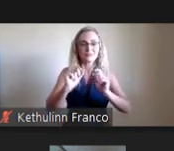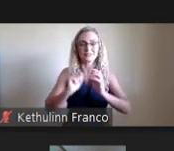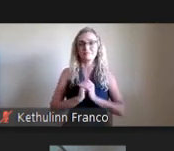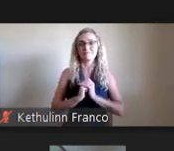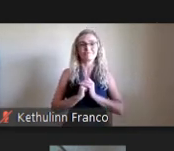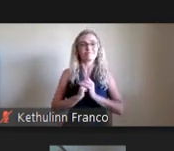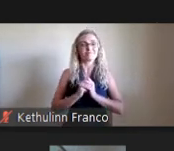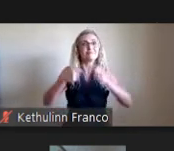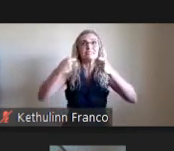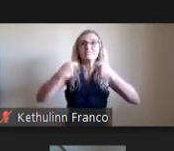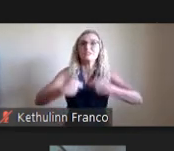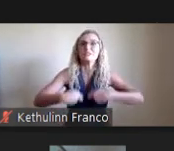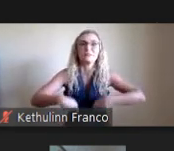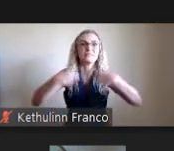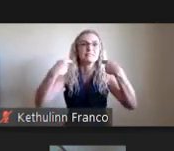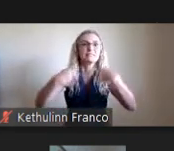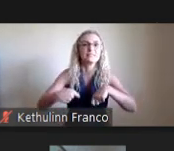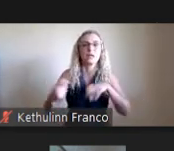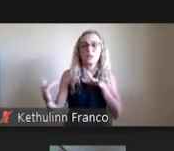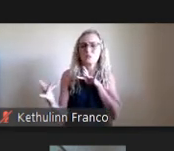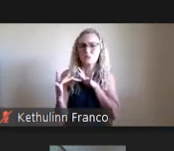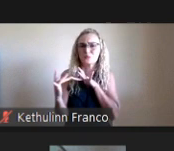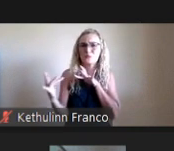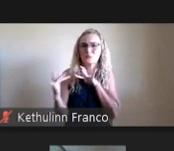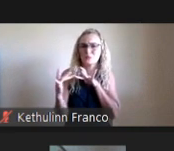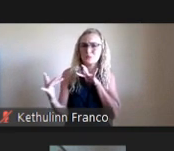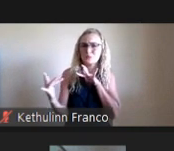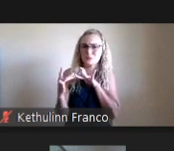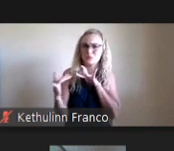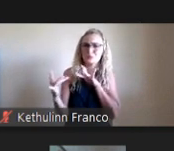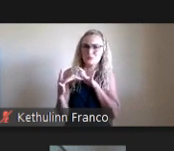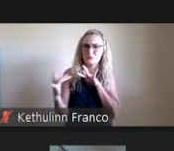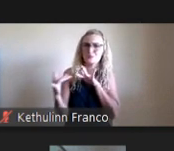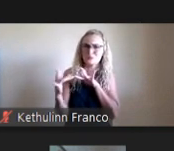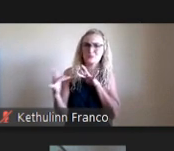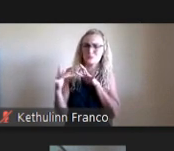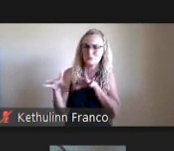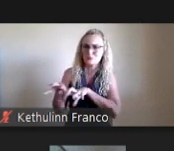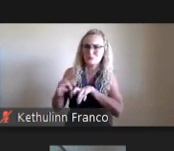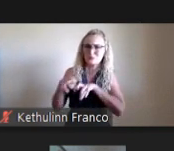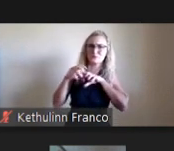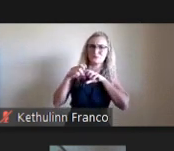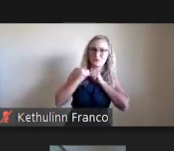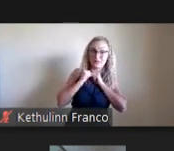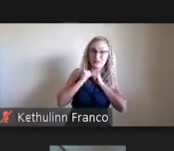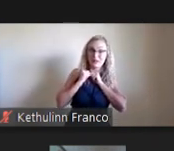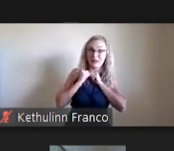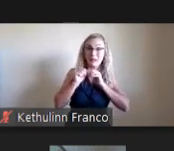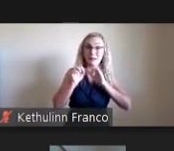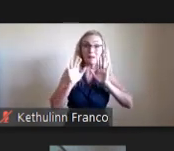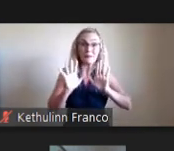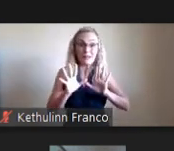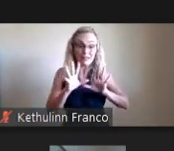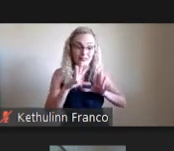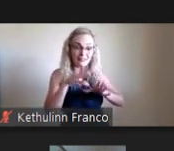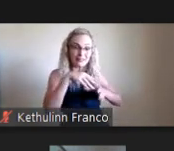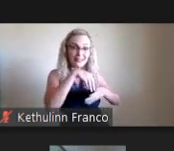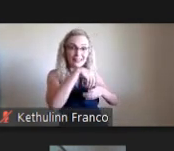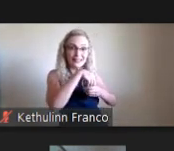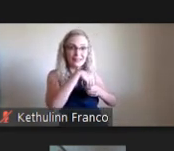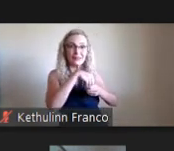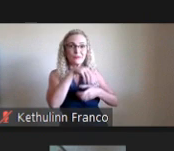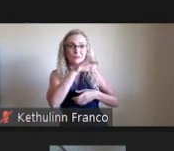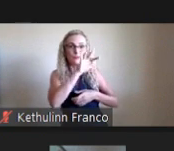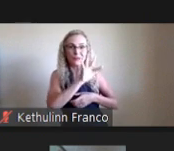de uma universidade, o básico, creio que não temos assim uma resposta pronta, porque